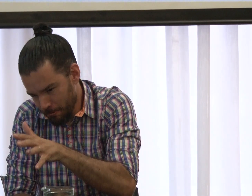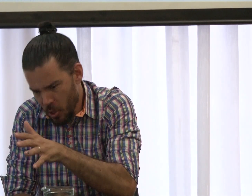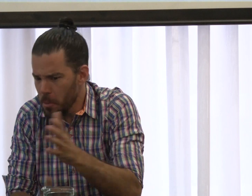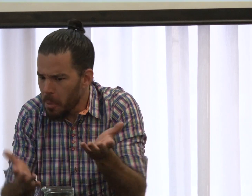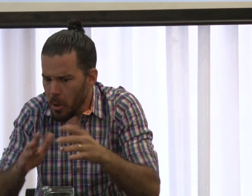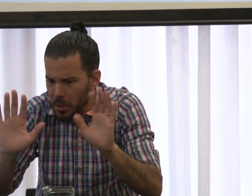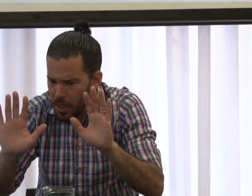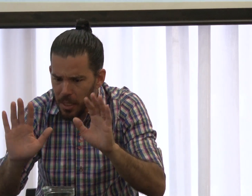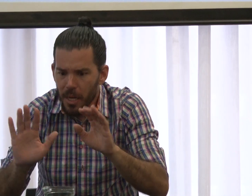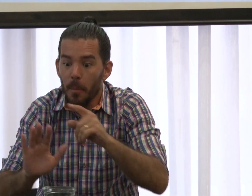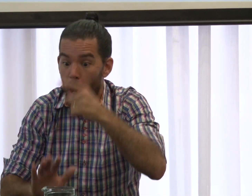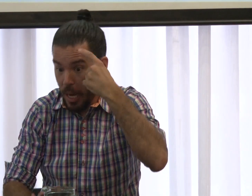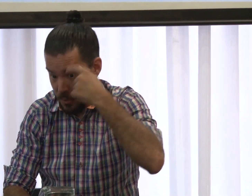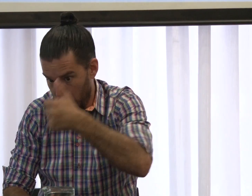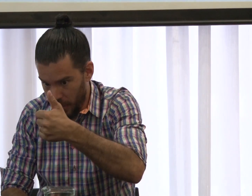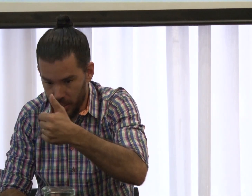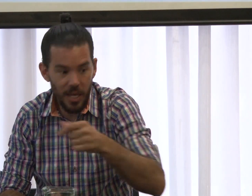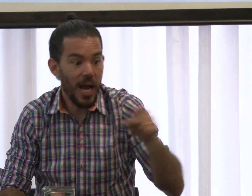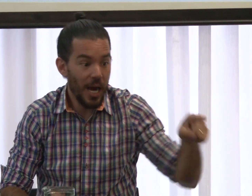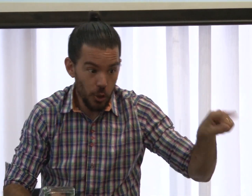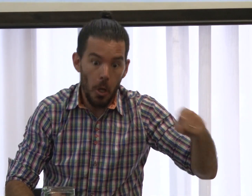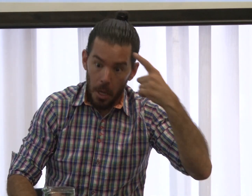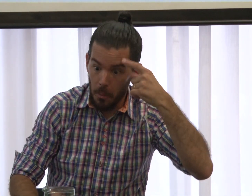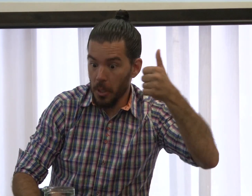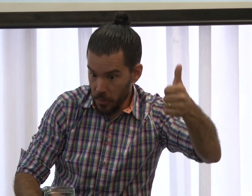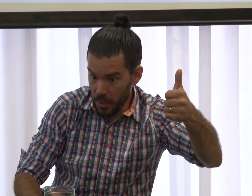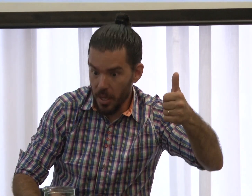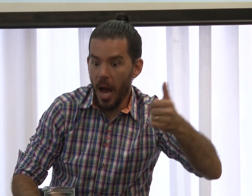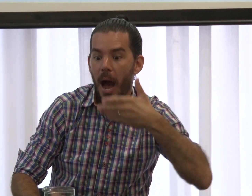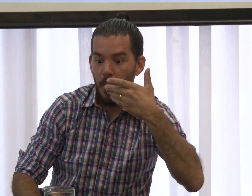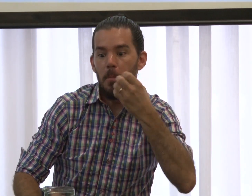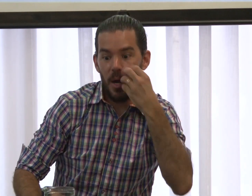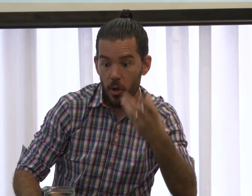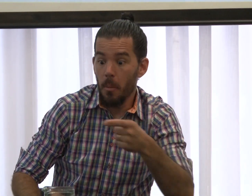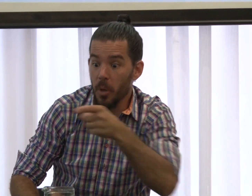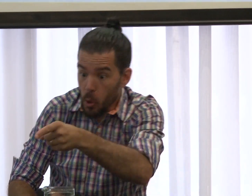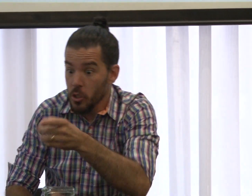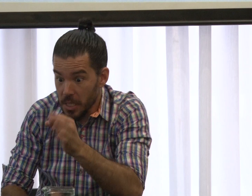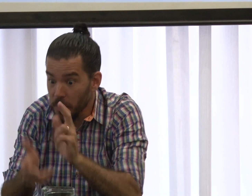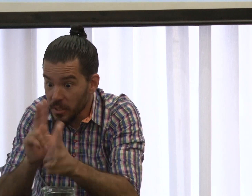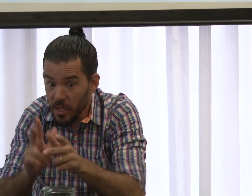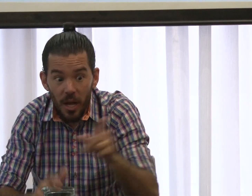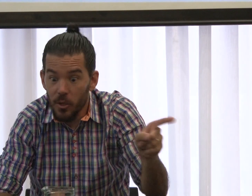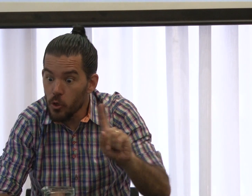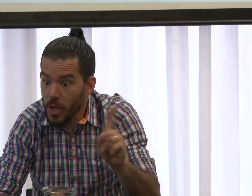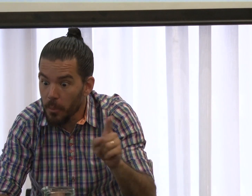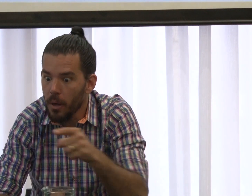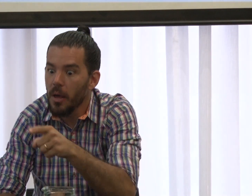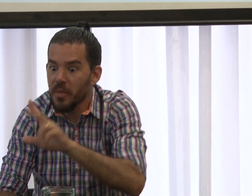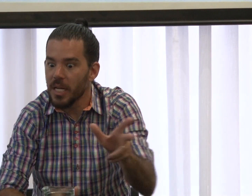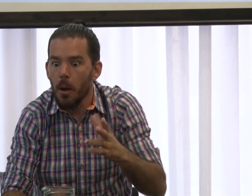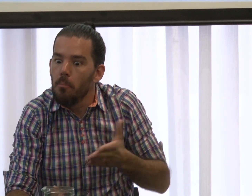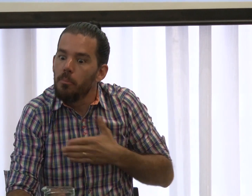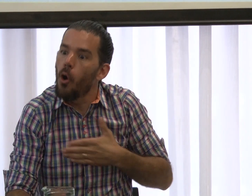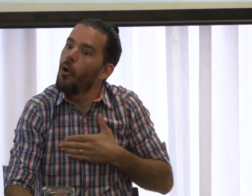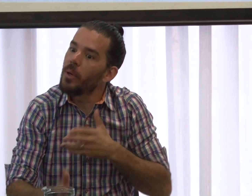con un audífono suficiente. Hay diferentes opiniones y hay diferentes historias respecto a